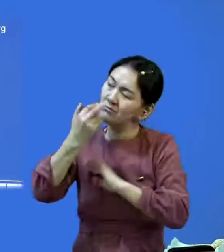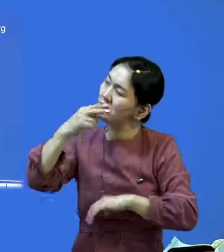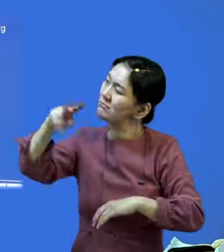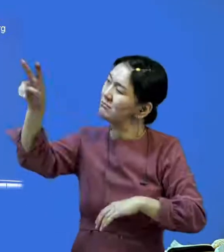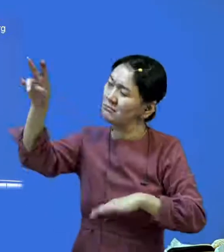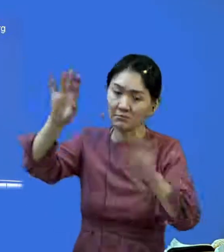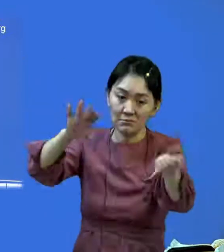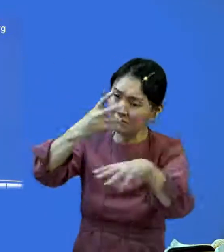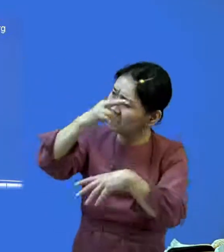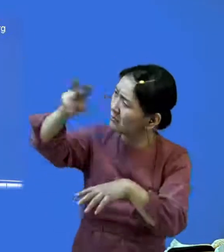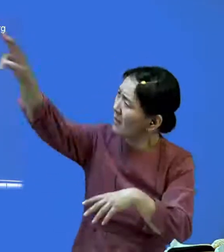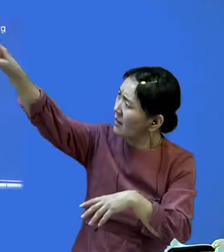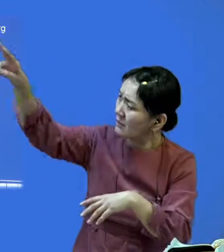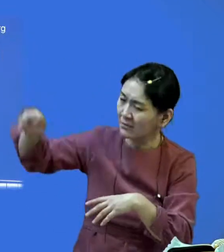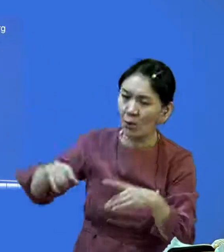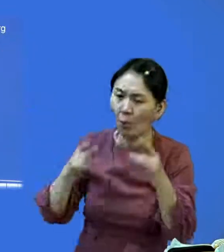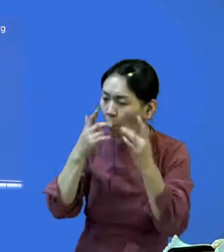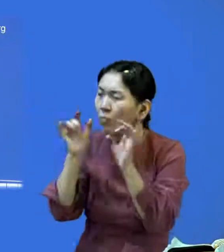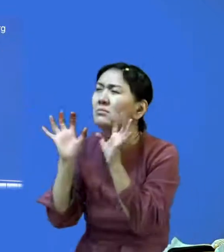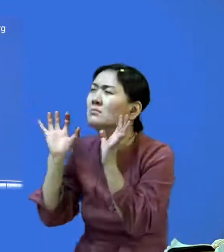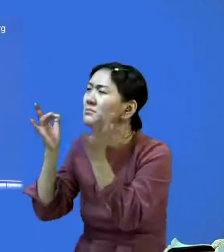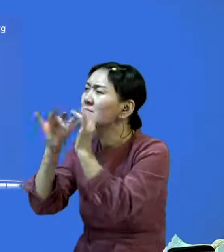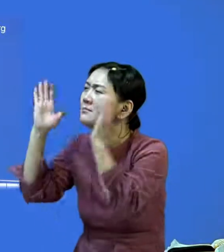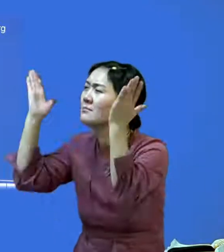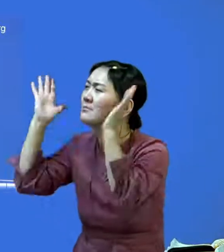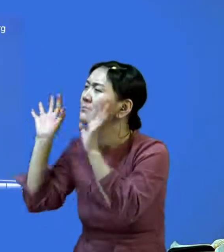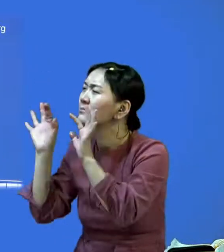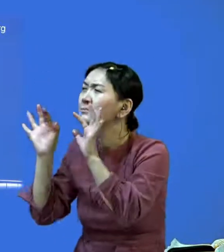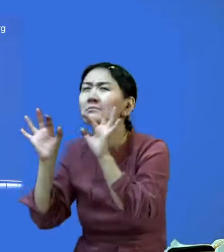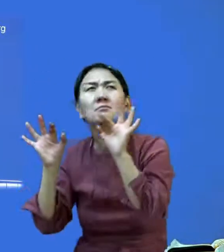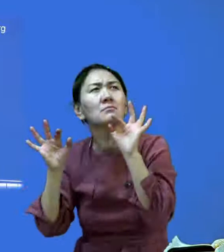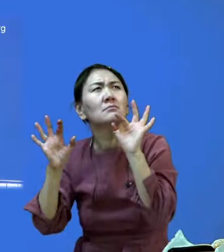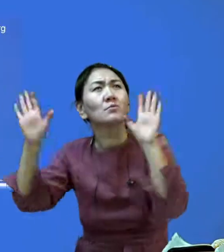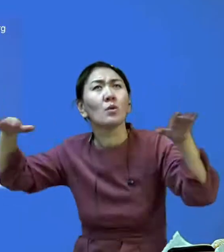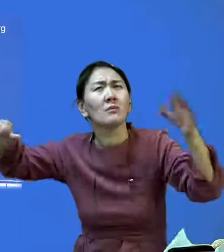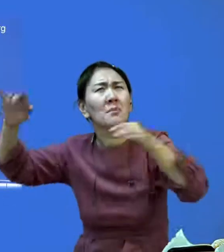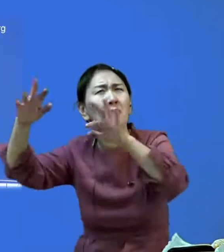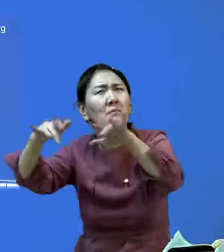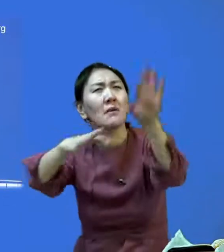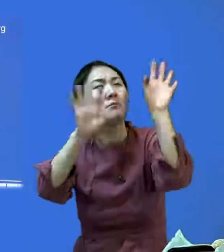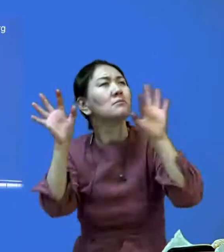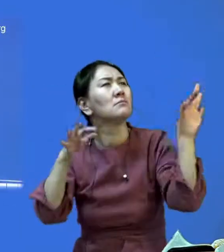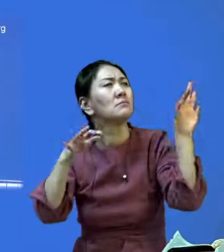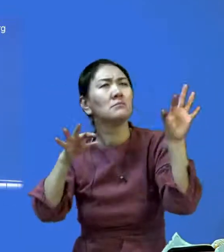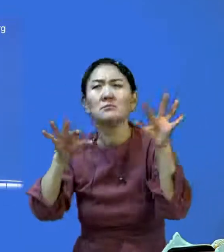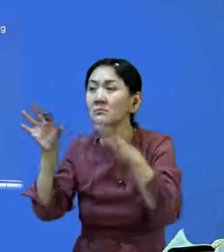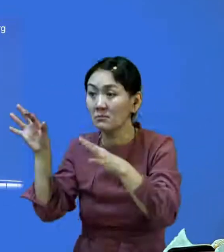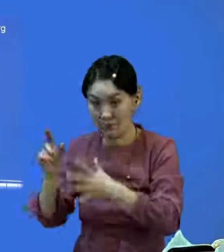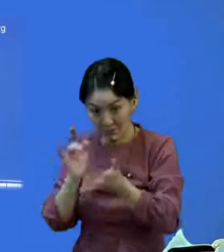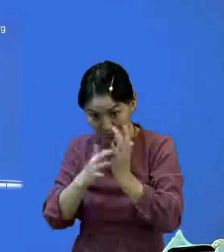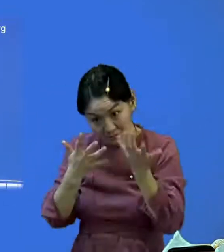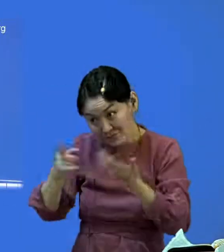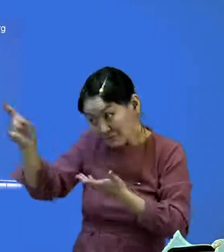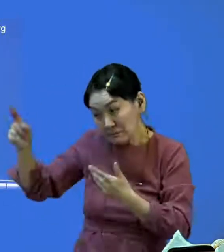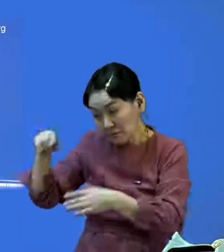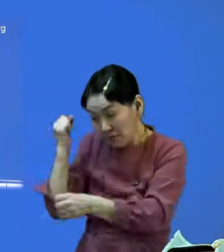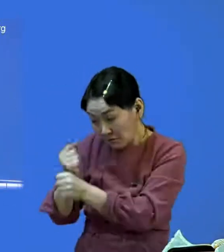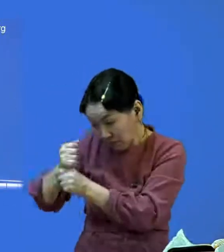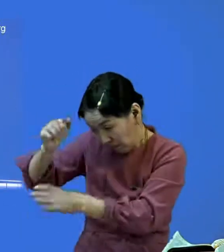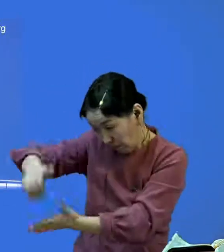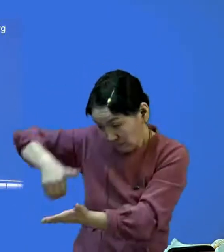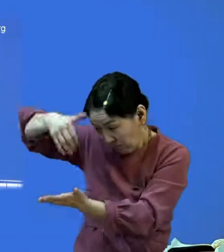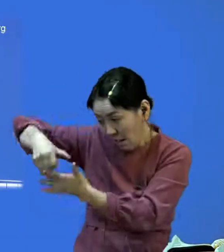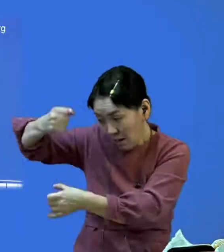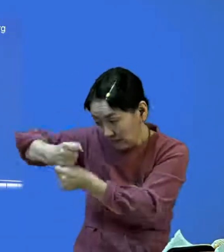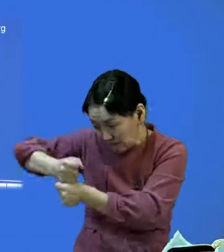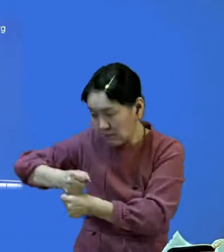хараач гэсэн. Тэд тарэ тарж хурааж сарвчанд хадгалдаггүй ч Тэнгэрлэг эцэг чинь тэднийг тижээдэг